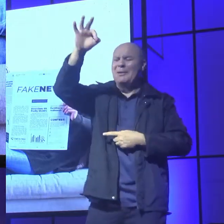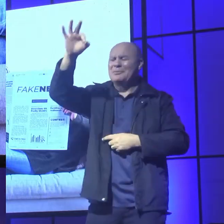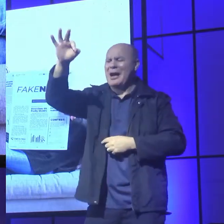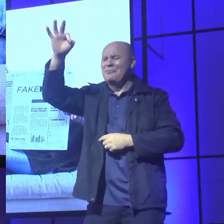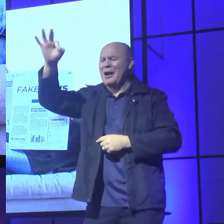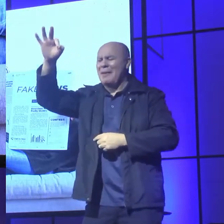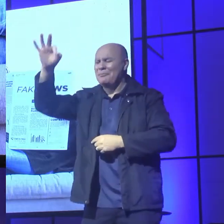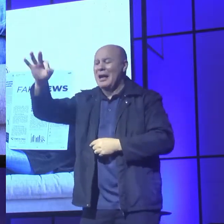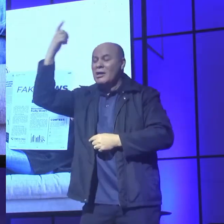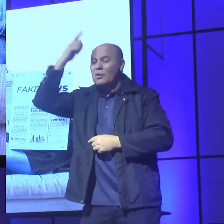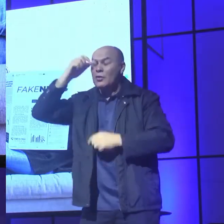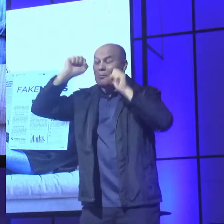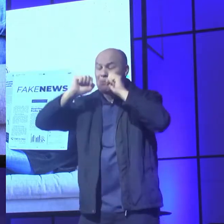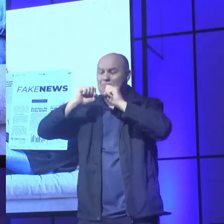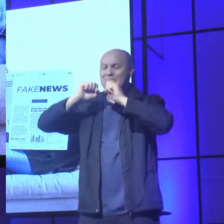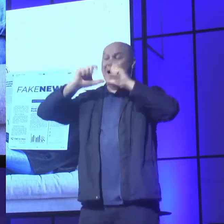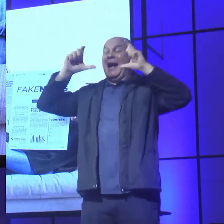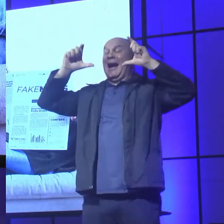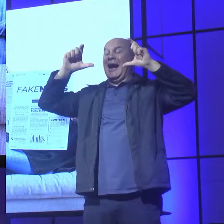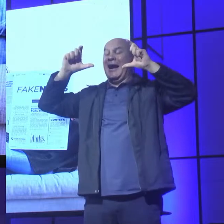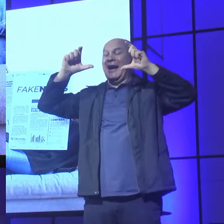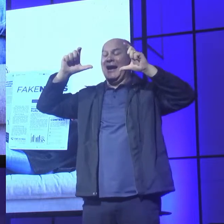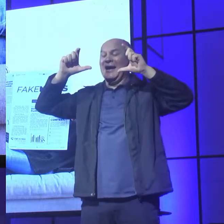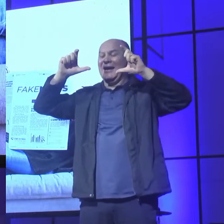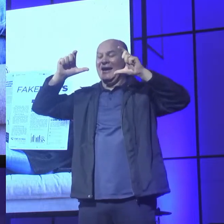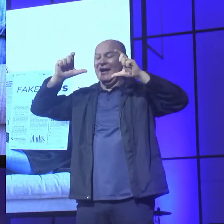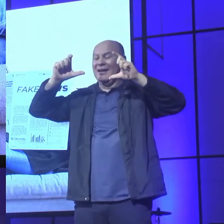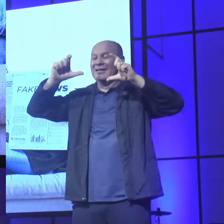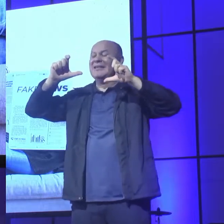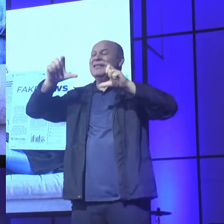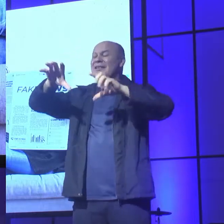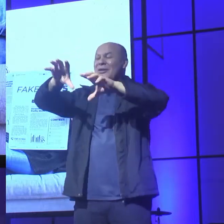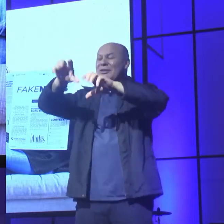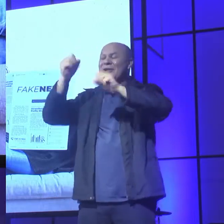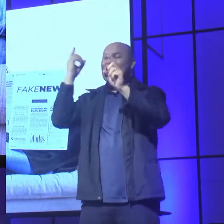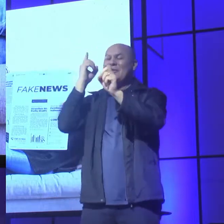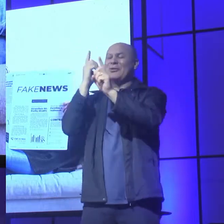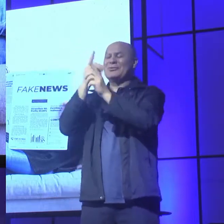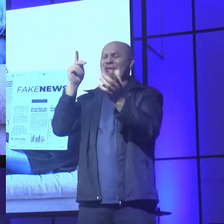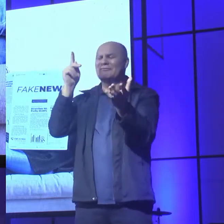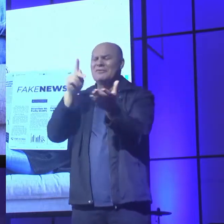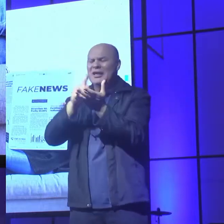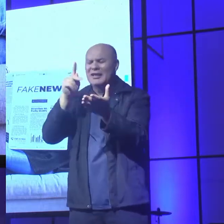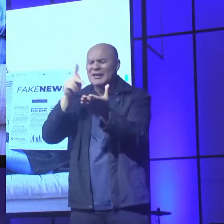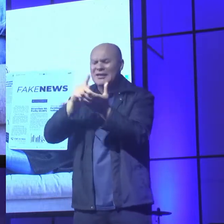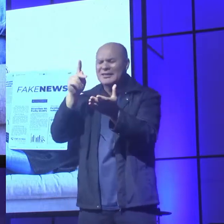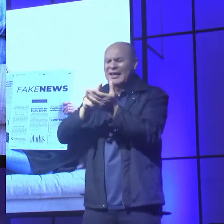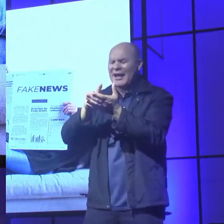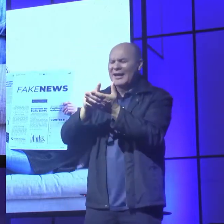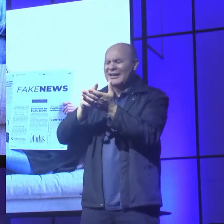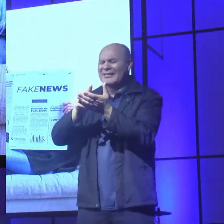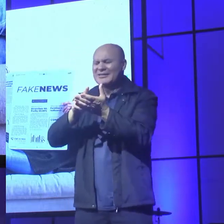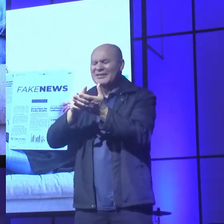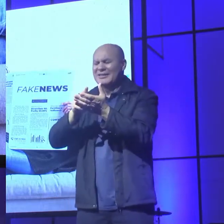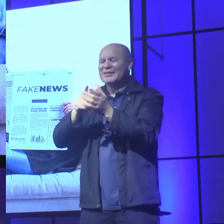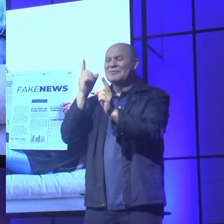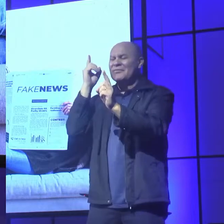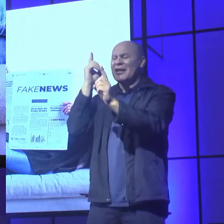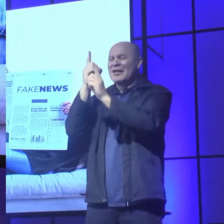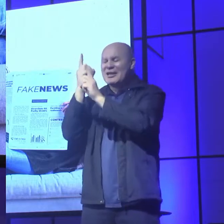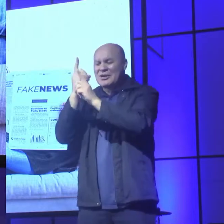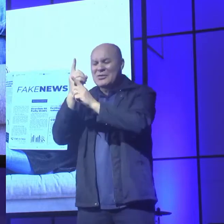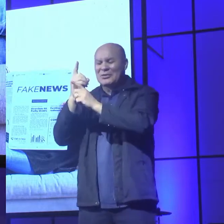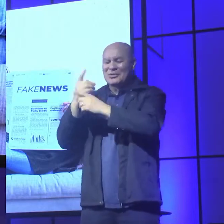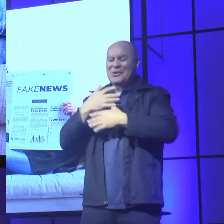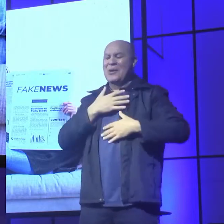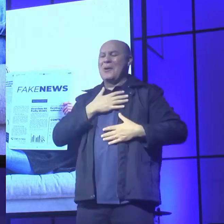o nosso coração e faz morada, e muda a nossa vida, e muda a nossa eternidade, em o nome de Jesus.